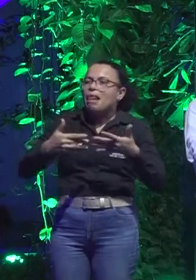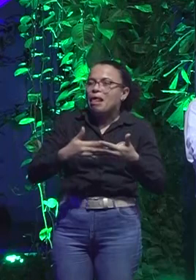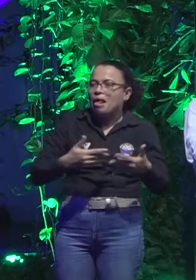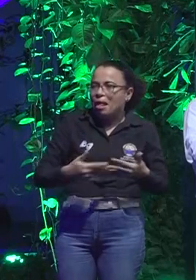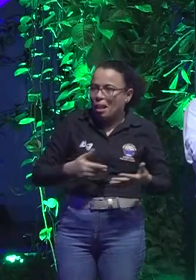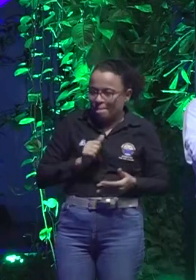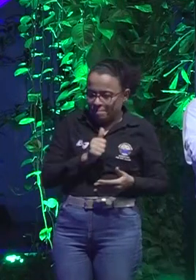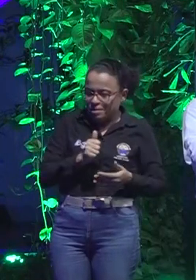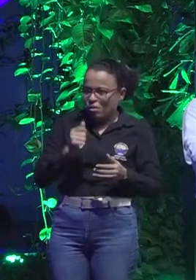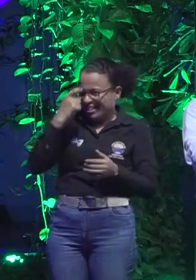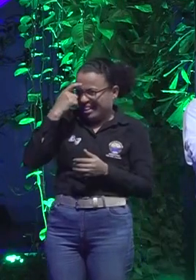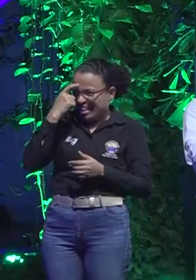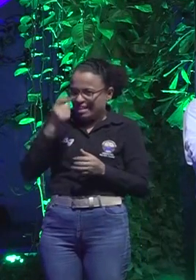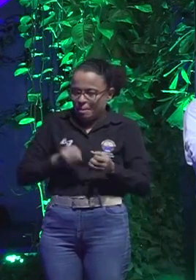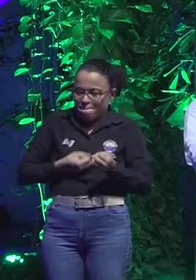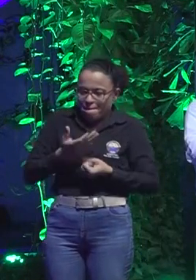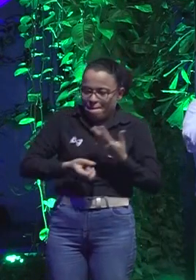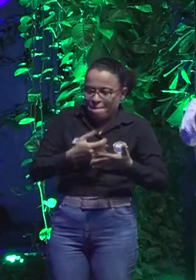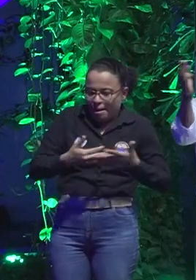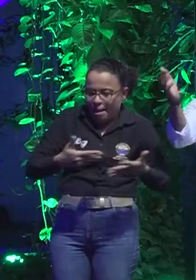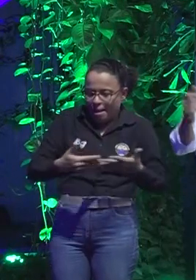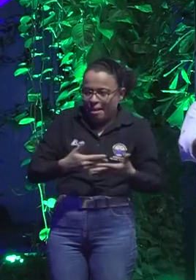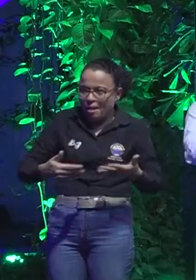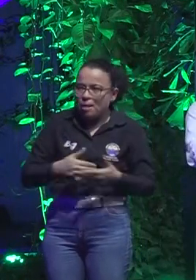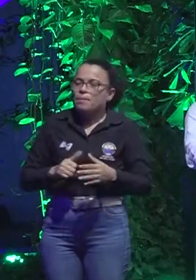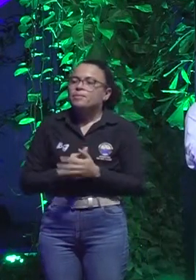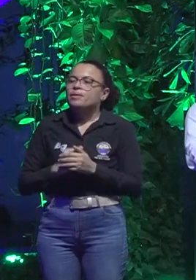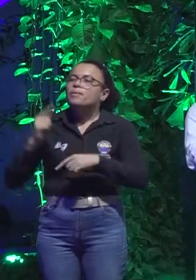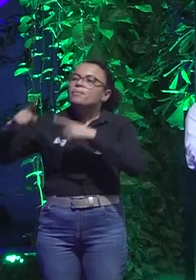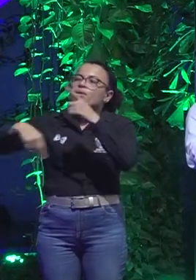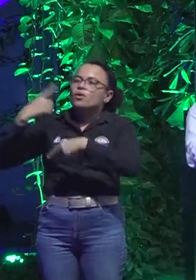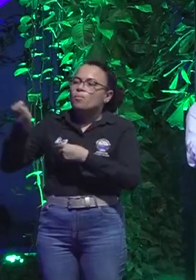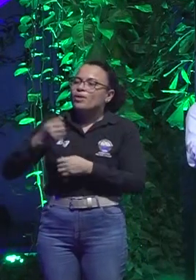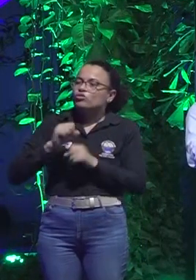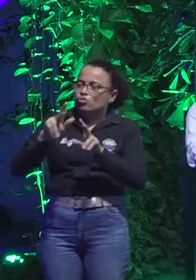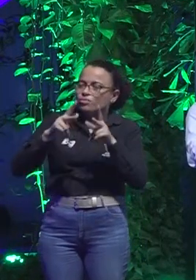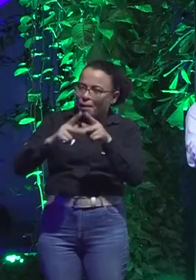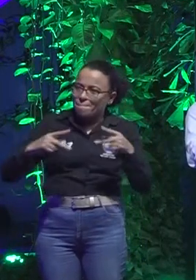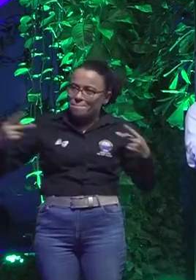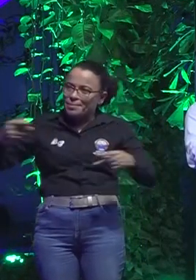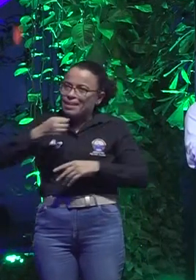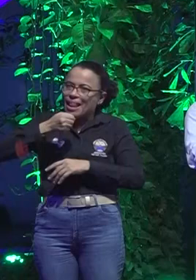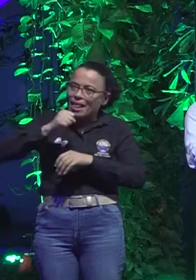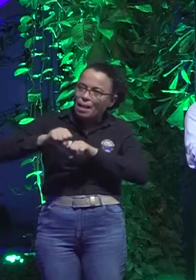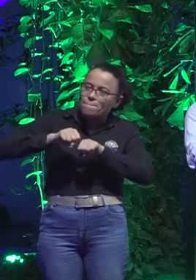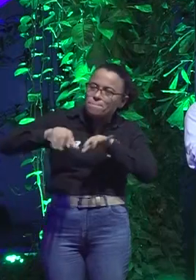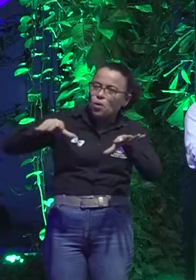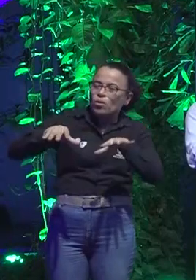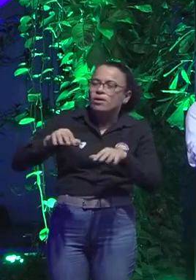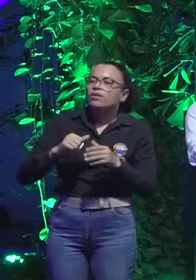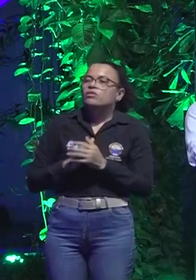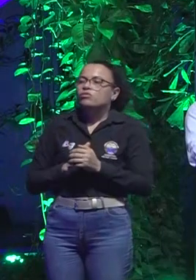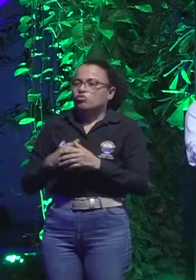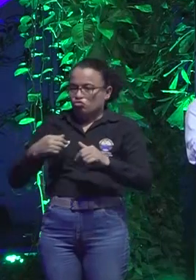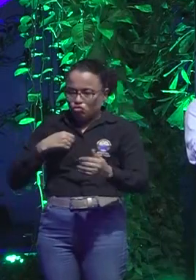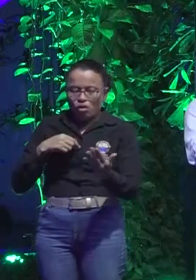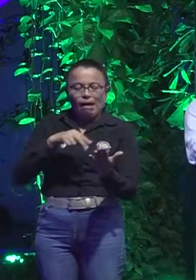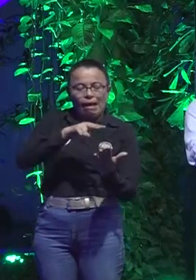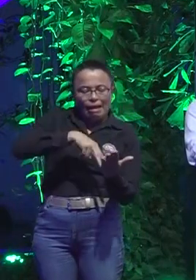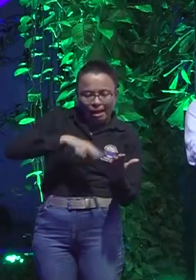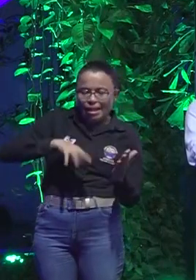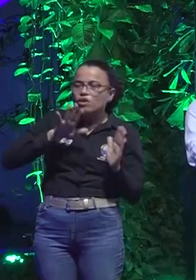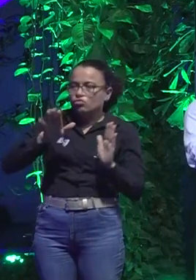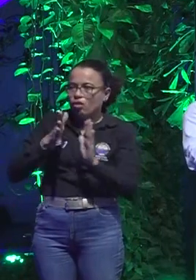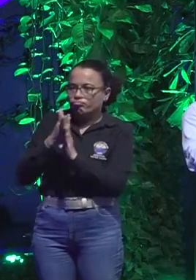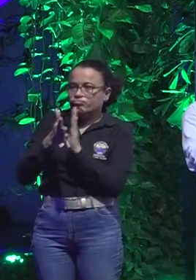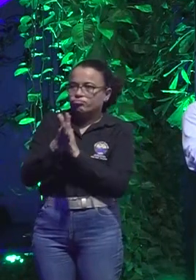lo sorprendente fue que la nota del boletín de prensa que generosamente los medios publicaron tomó varias de las intervenciones que yo leí, que luego dije que fue